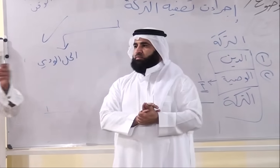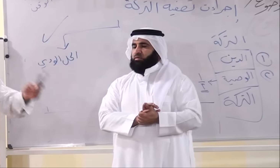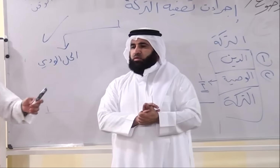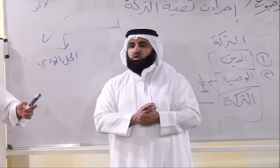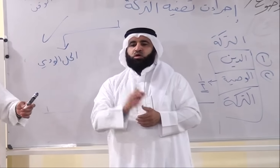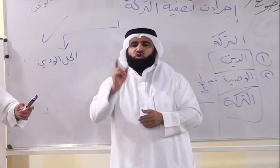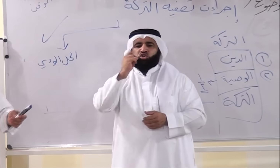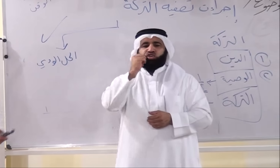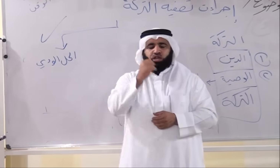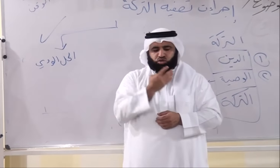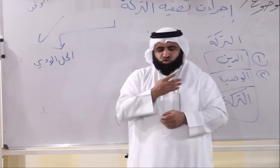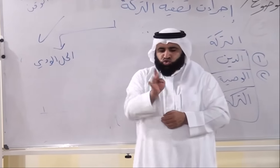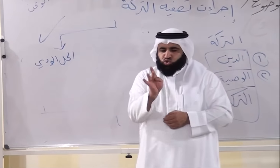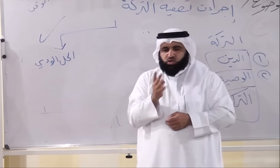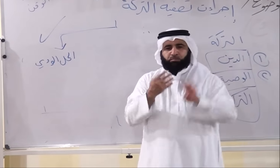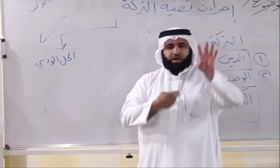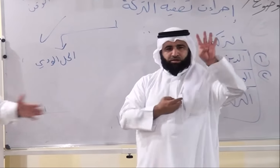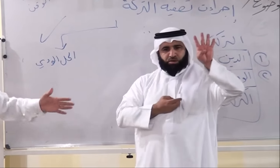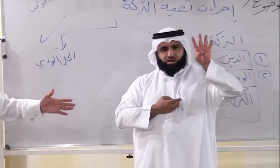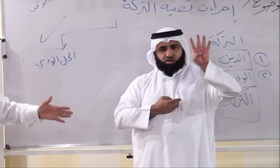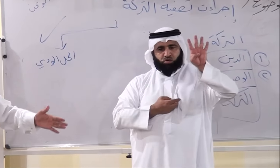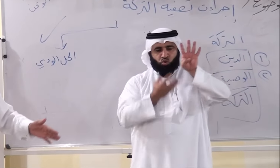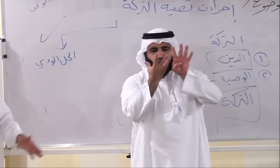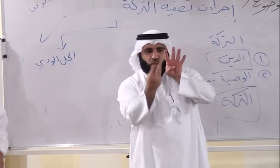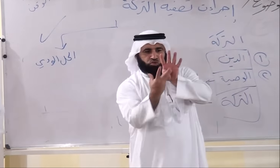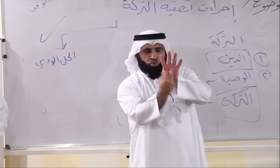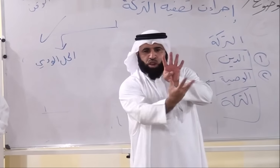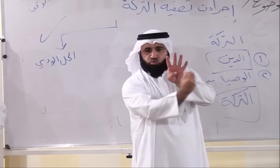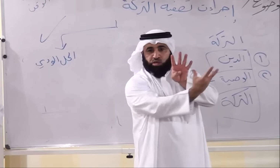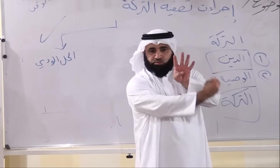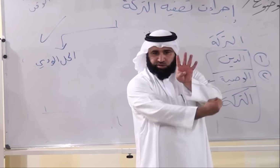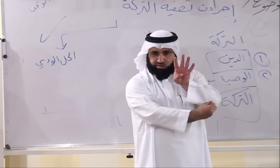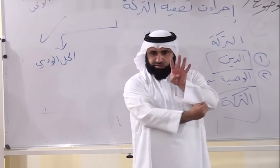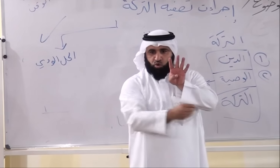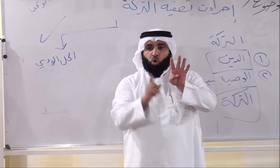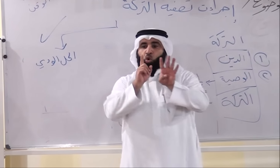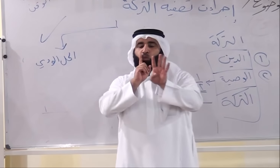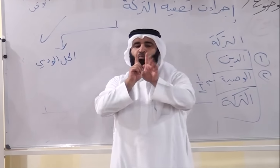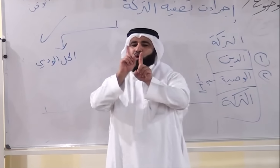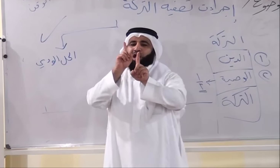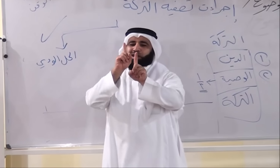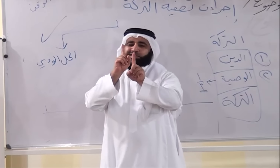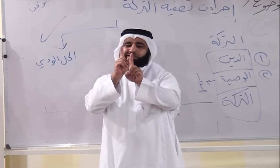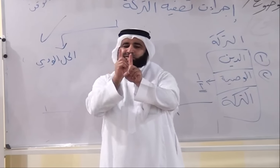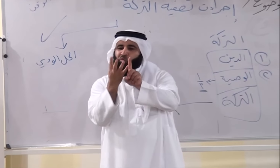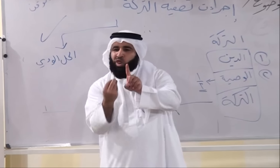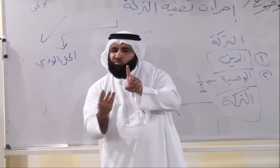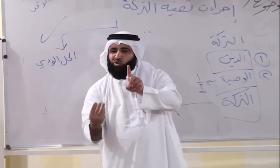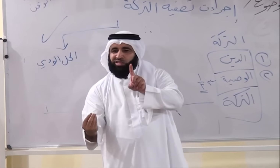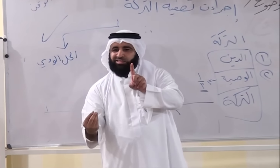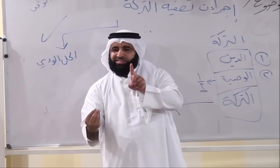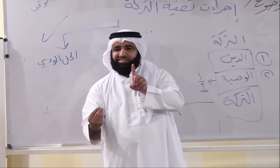زوجات وفي عيال من كل جهه انه تحصل خلافات، لكن صارت ام واحده واولادها لا. والله انه مرت علي